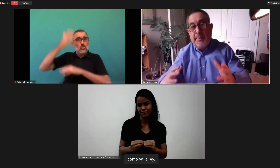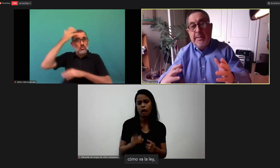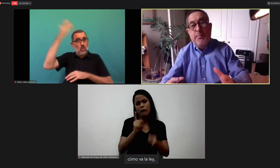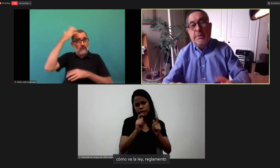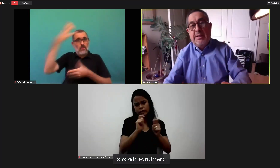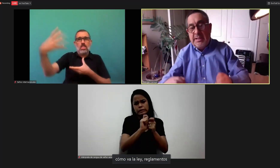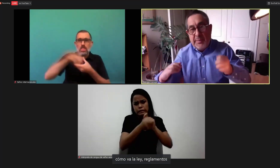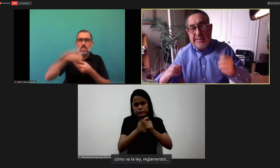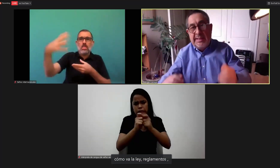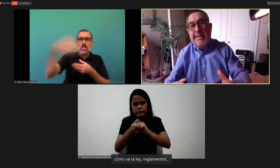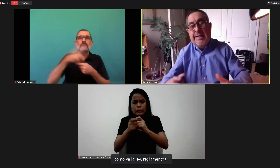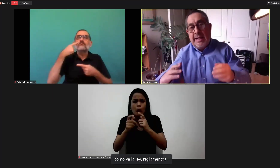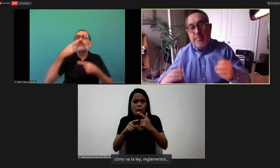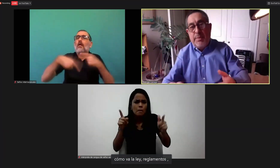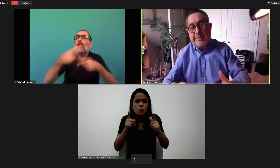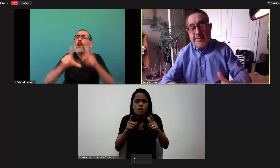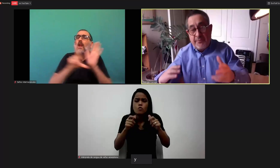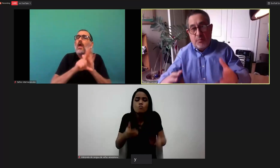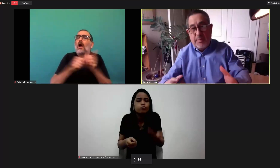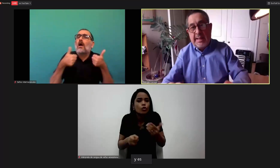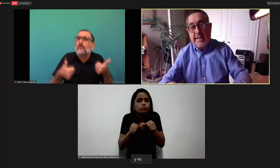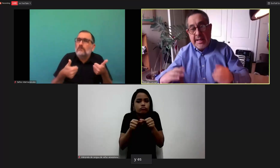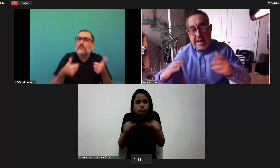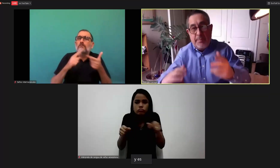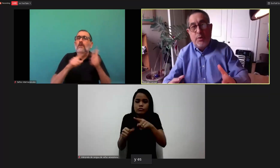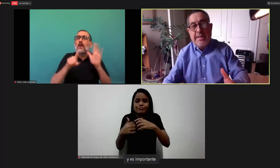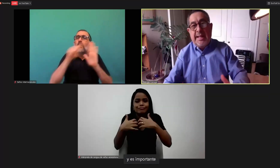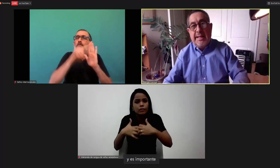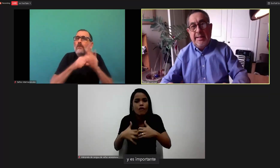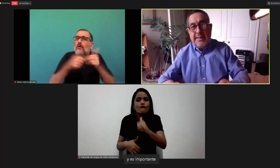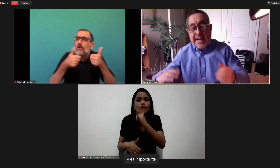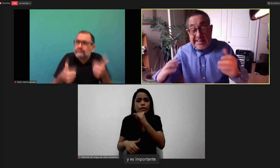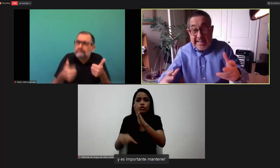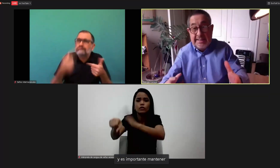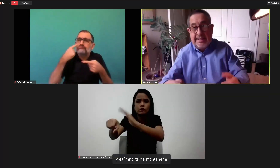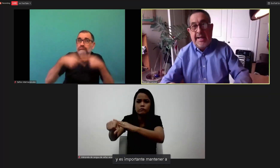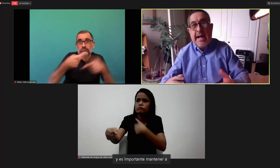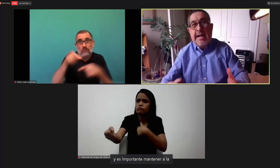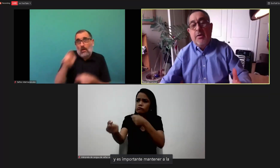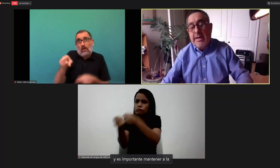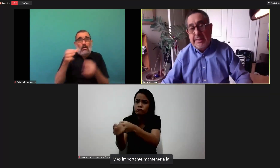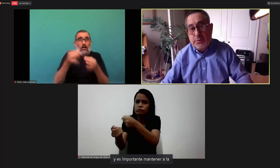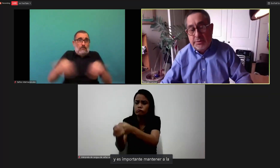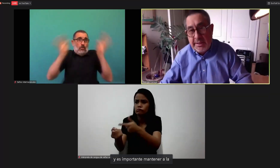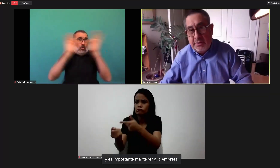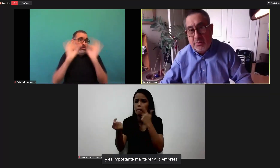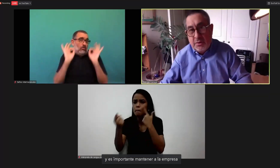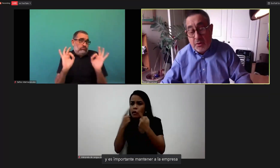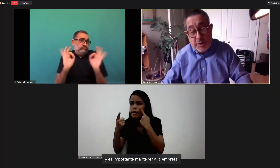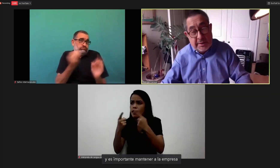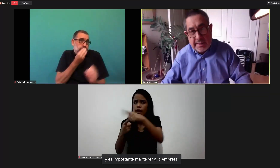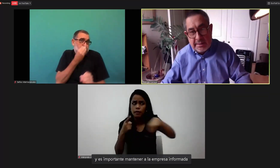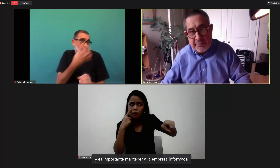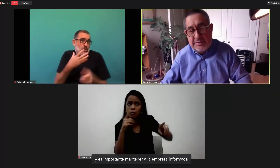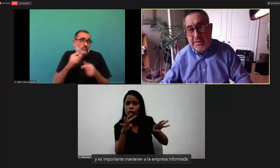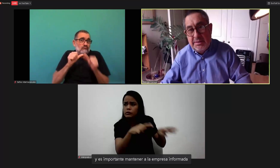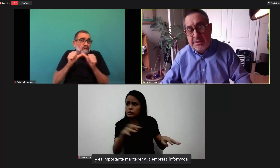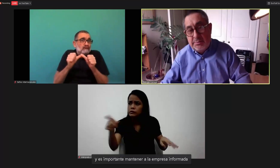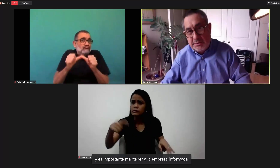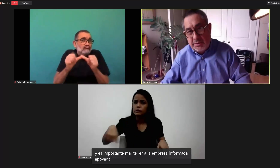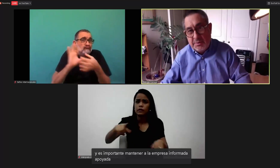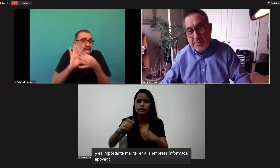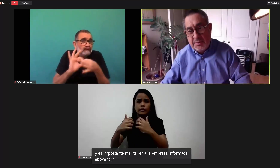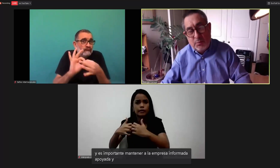es tremendamente importante mantener a la empresa informada, apoyada, atenta a qué es lo que está sucediendo con esta